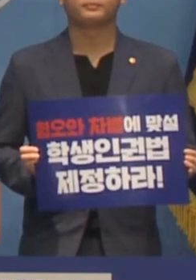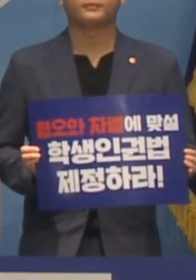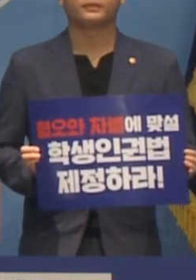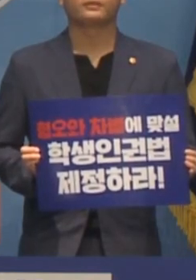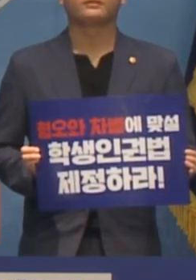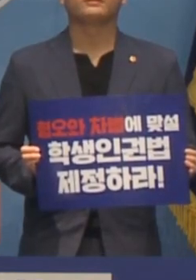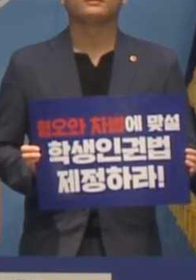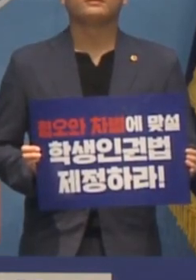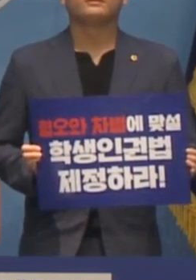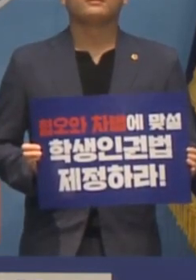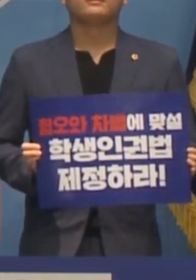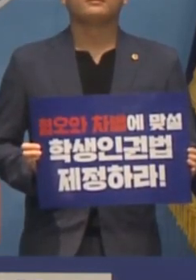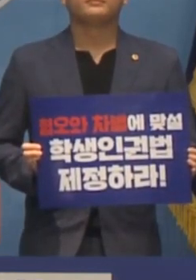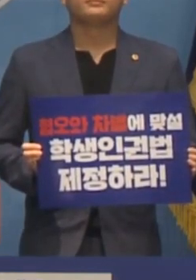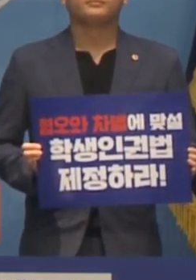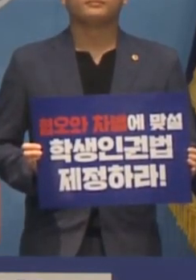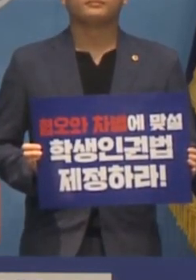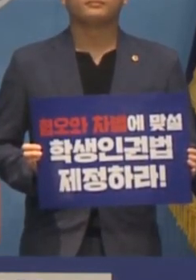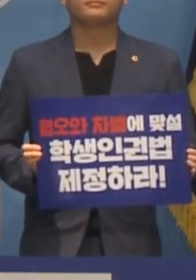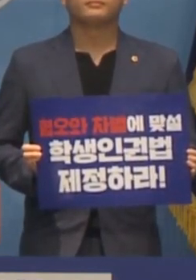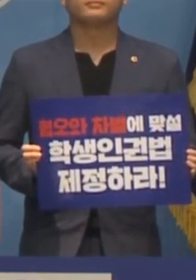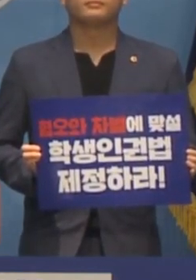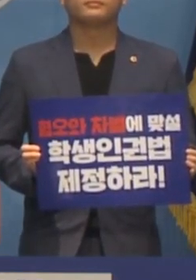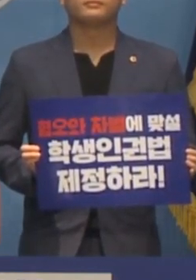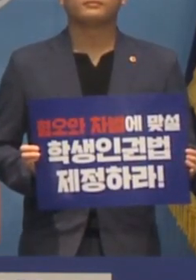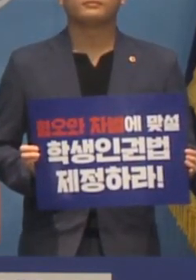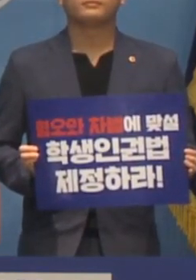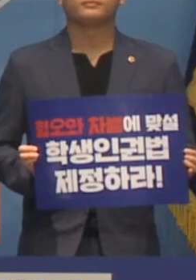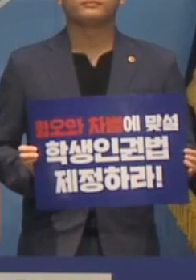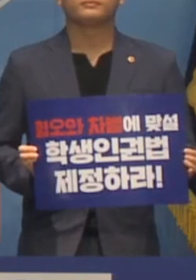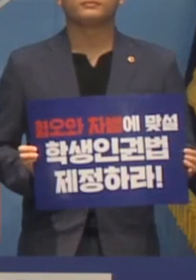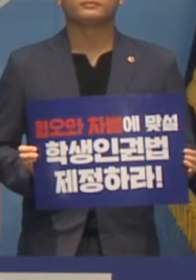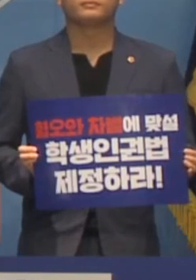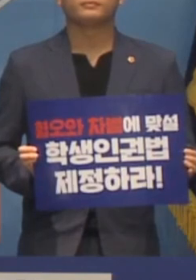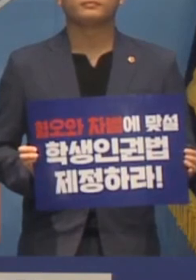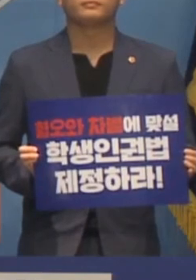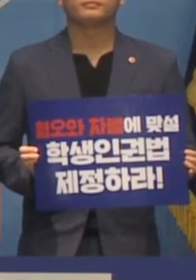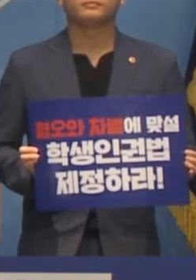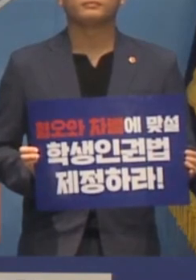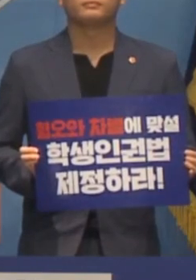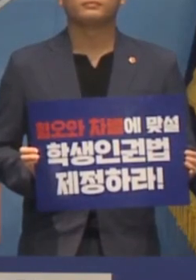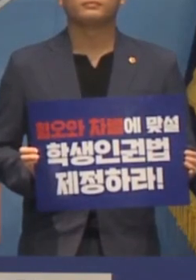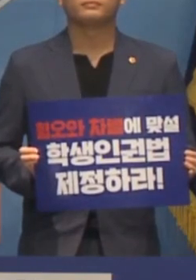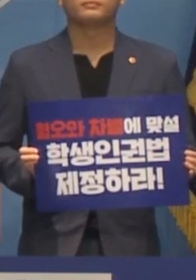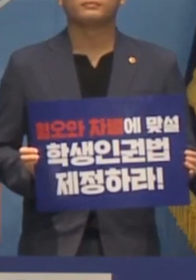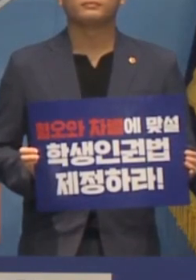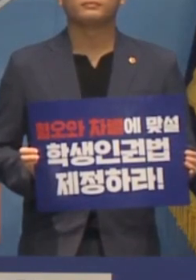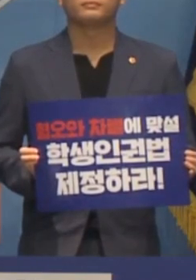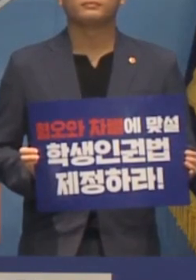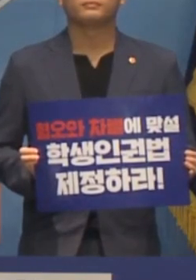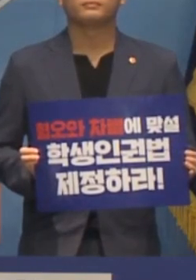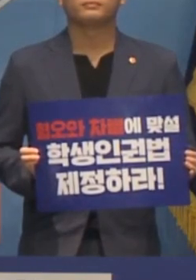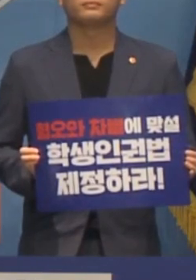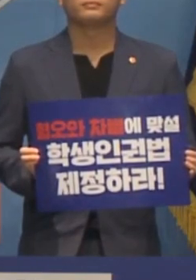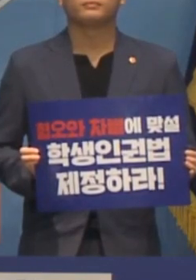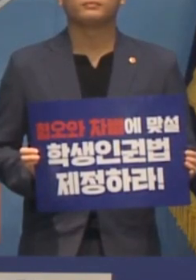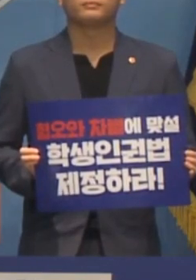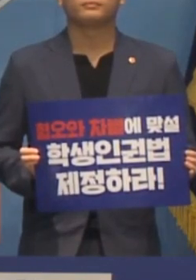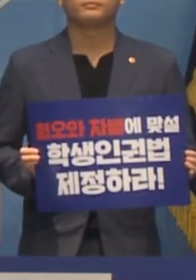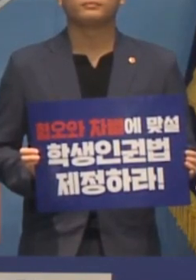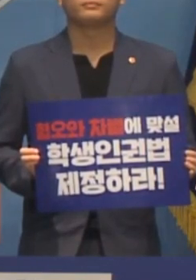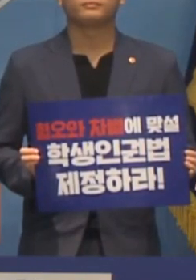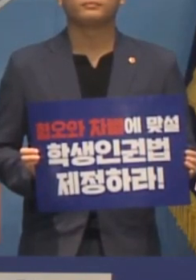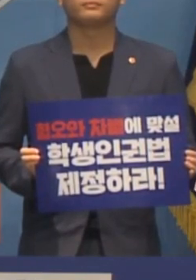권리를 보장받을 때 교사와의 상호 존중 관계가 형성되며 궁극적으로 민주적인 교육